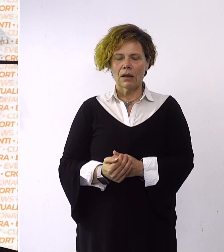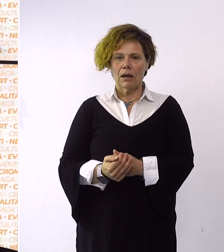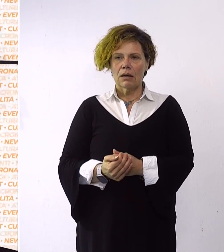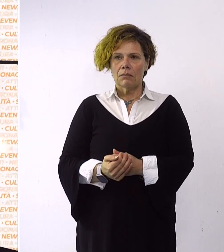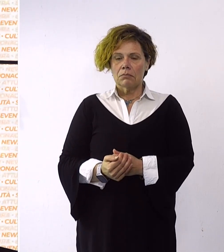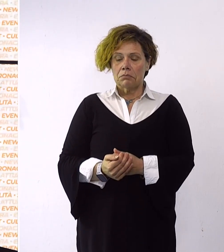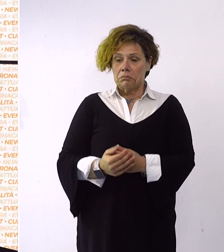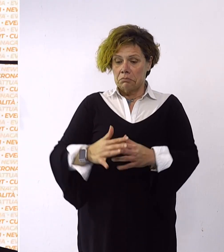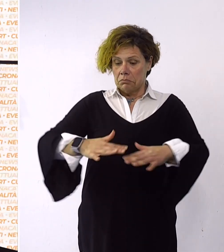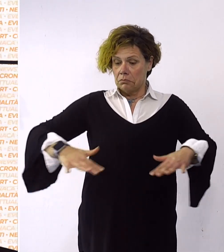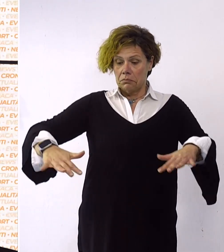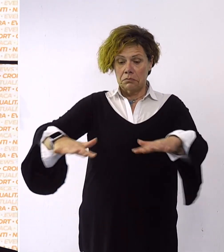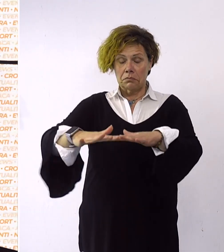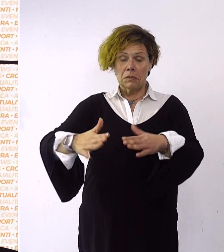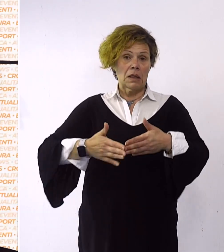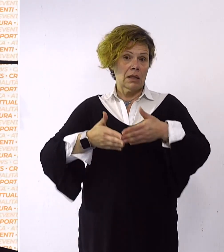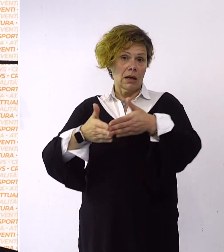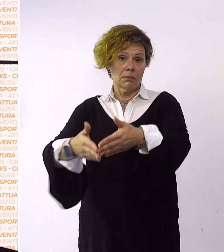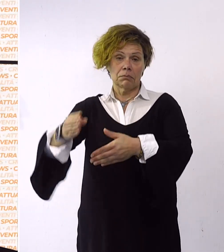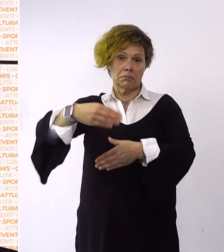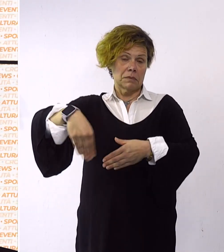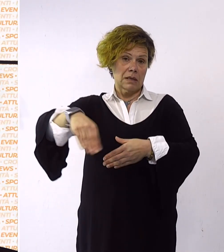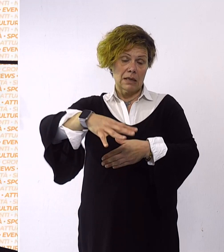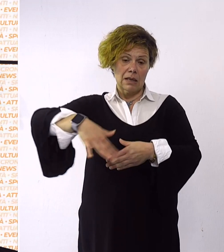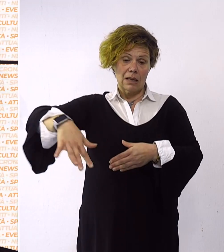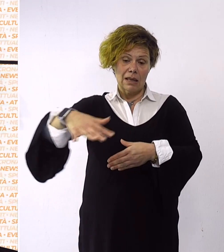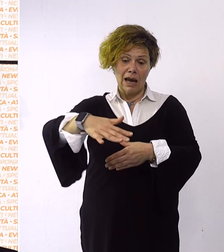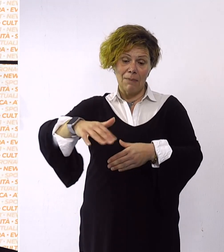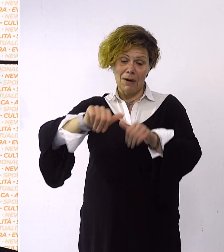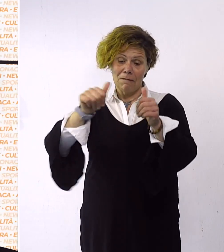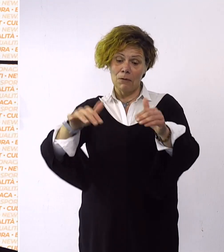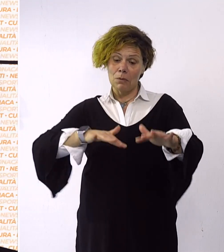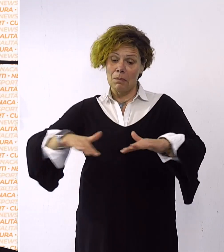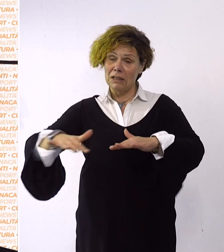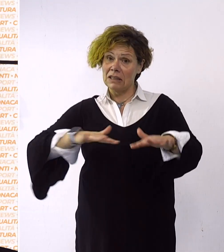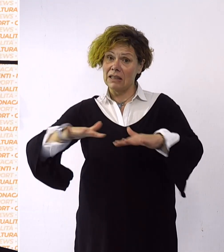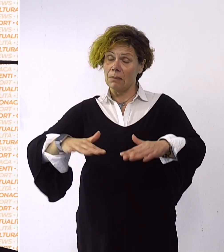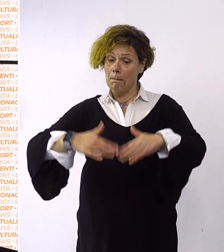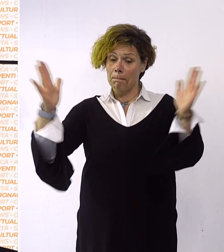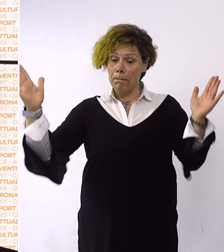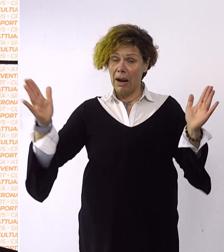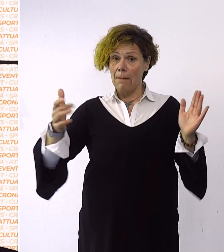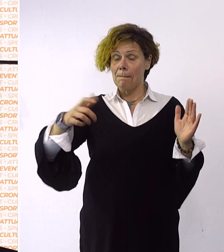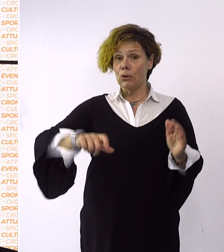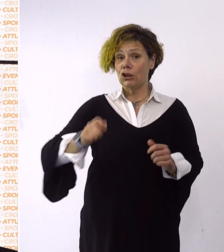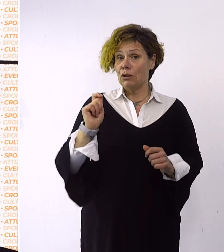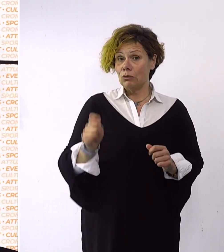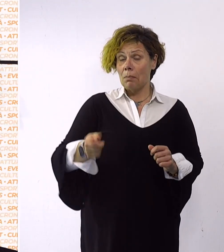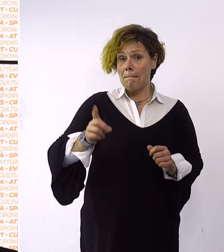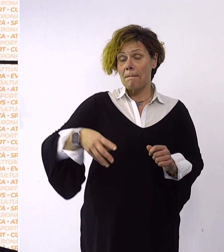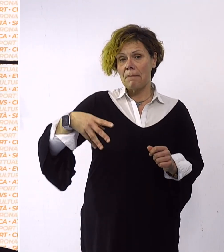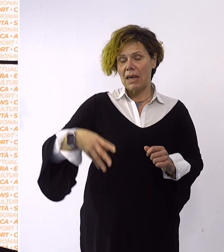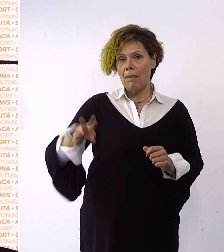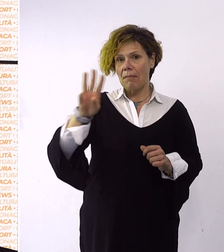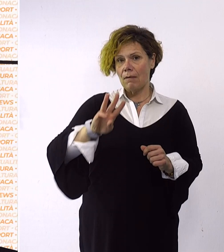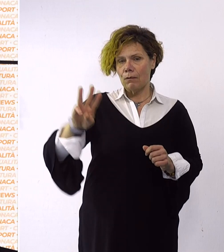Terremoto nel mondo della nautica partenopea dopo l'indagine portata avanti dal PM Woodcock, dalla quale